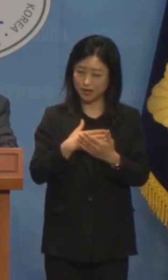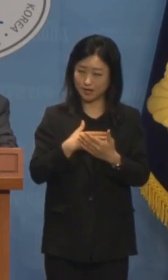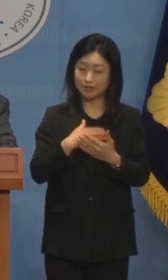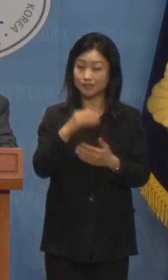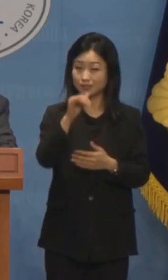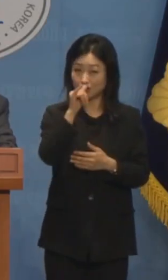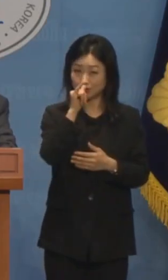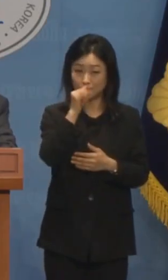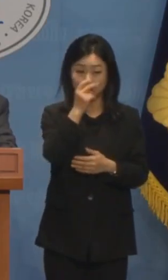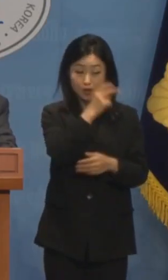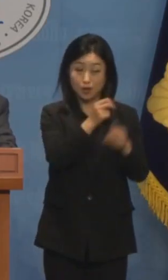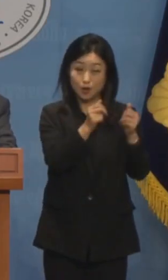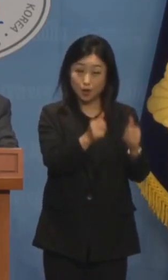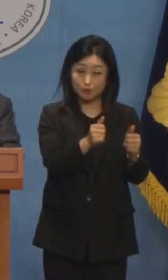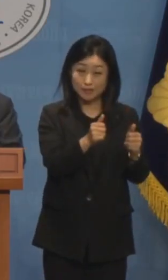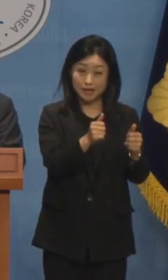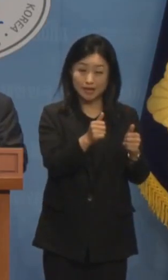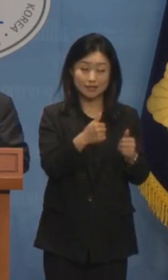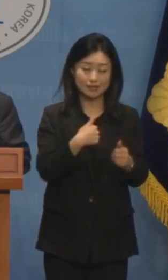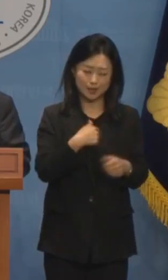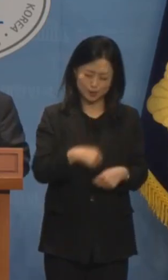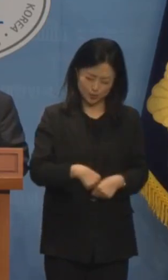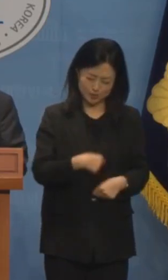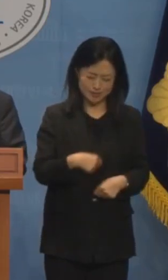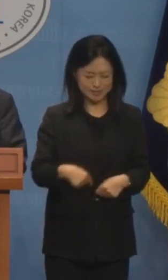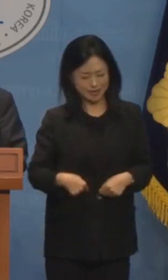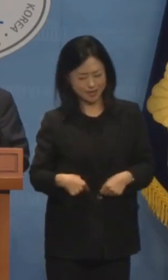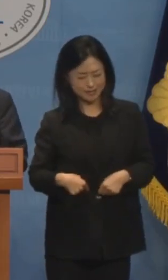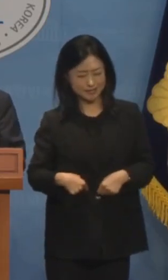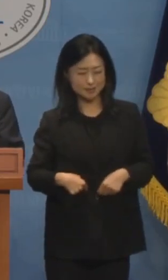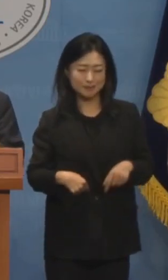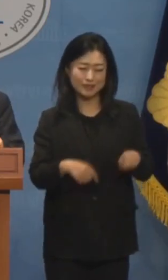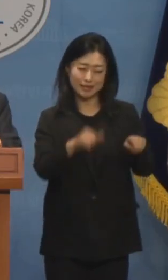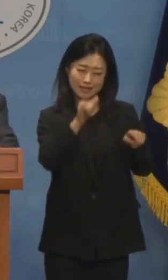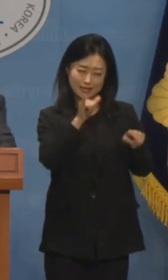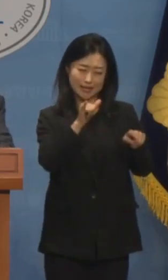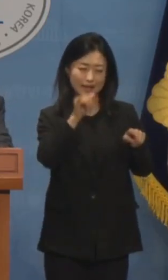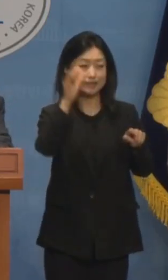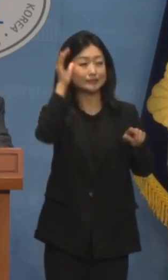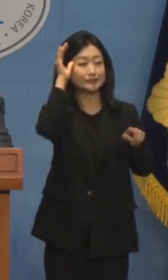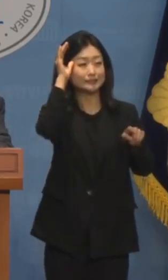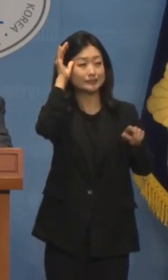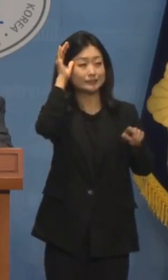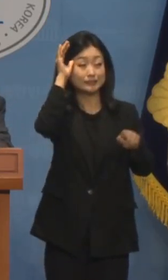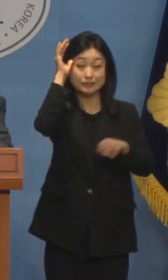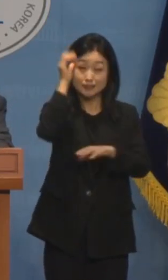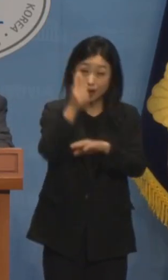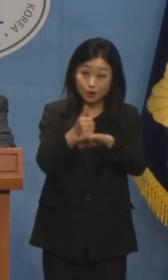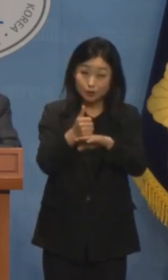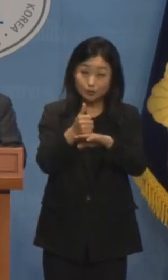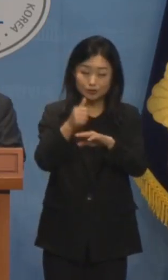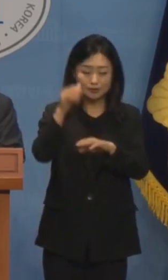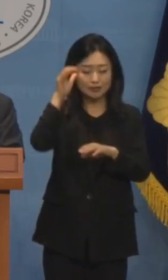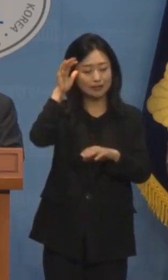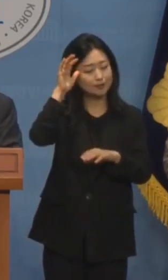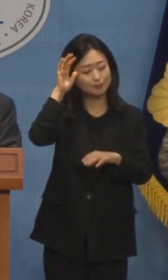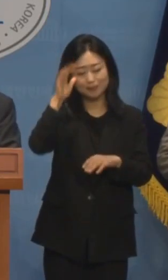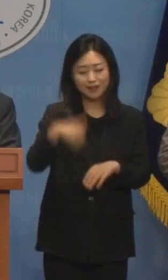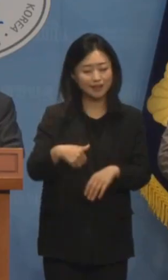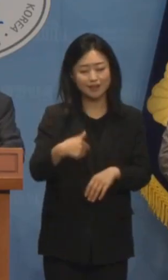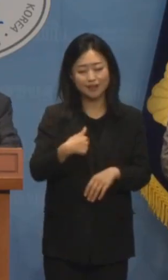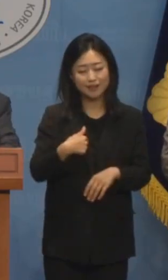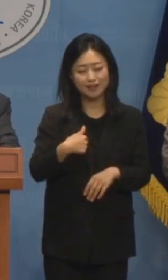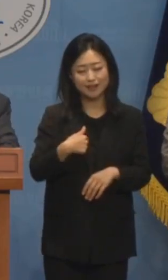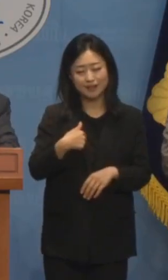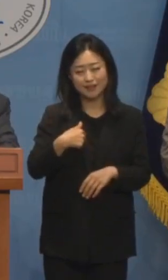검찰의 일말의 기대를 저는 했었습니다. 그러나 그런 저의 생각이 얼마나 순진한 건지